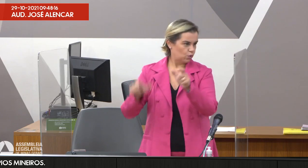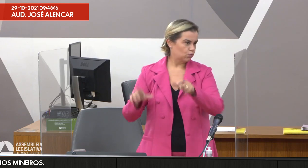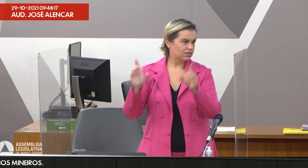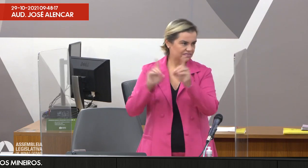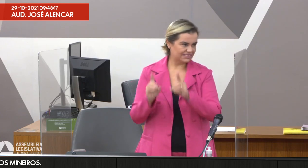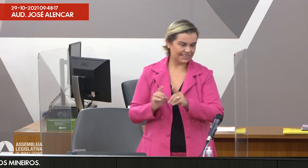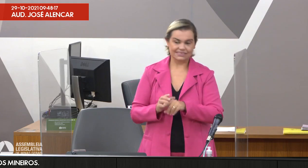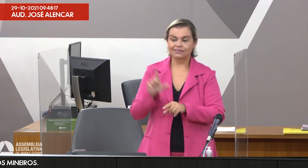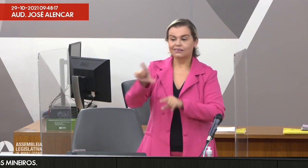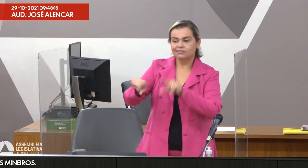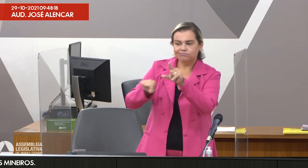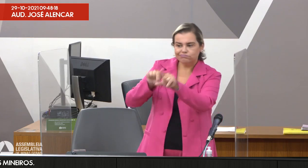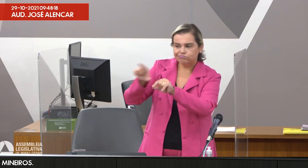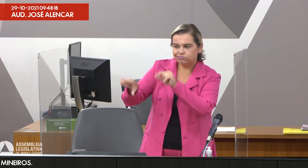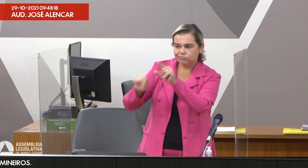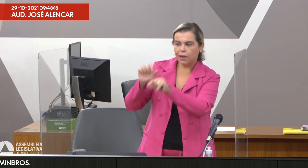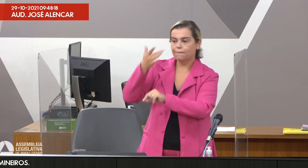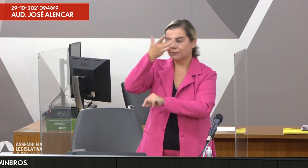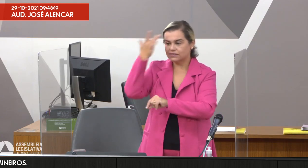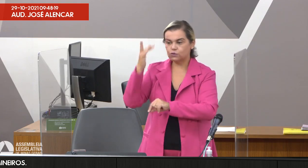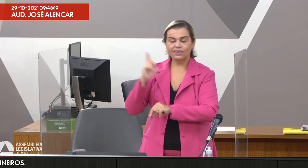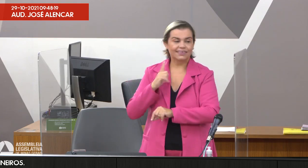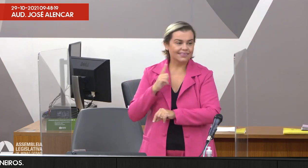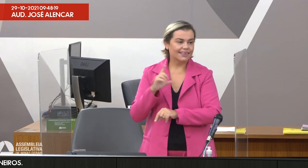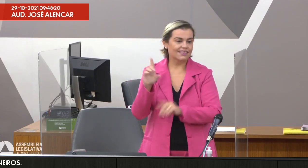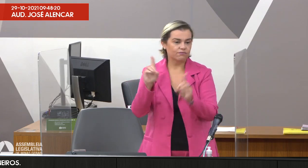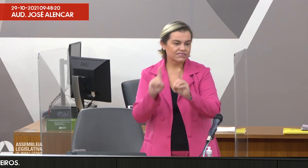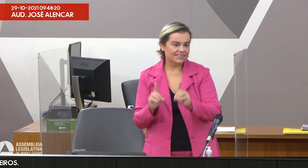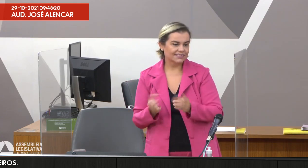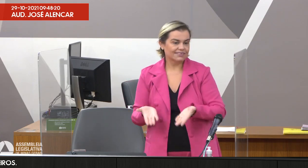Não tem o mesmo reconhecimento que as pessoas que não têm deficiência.